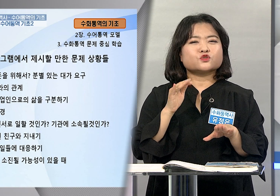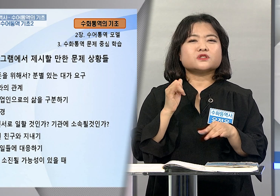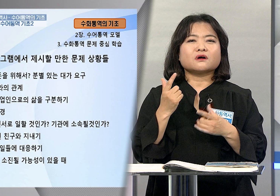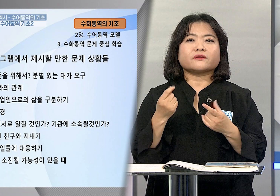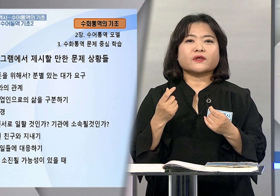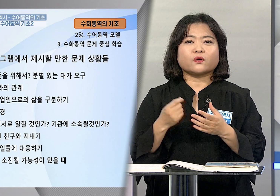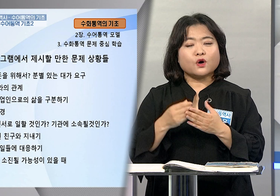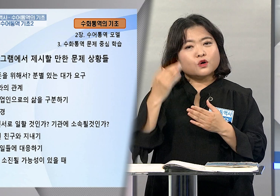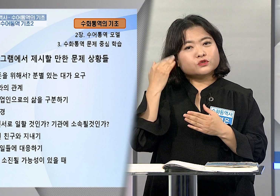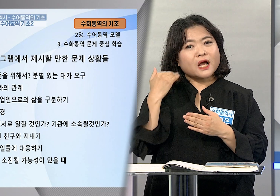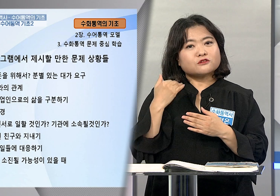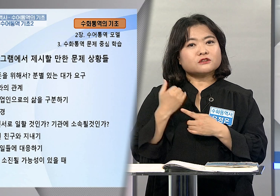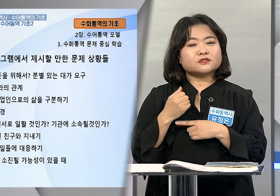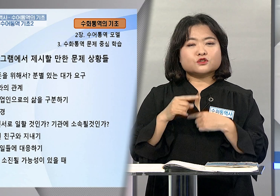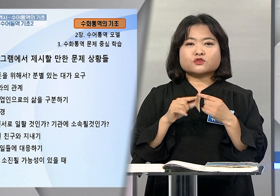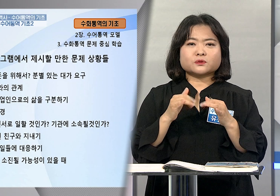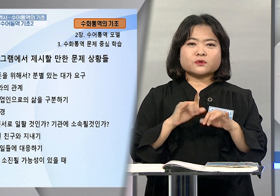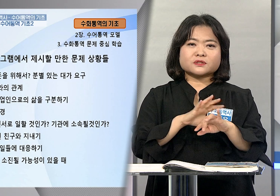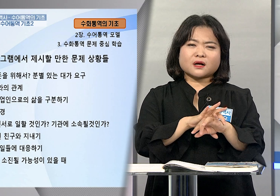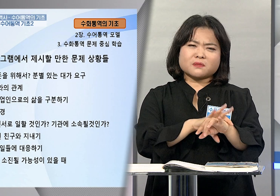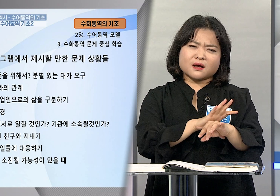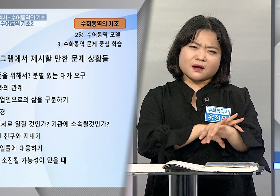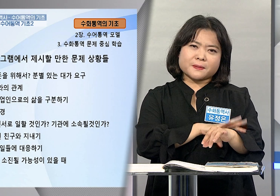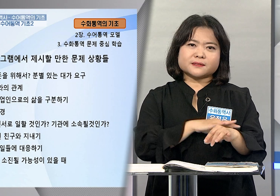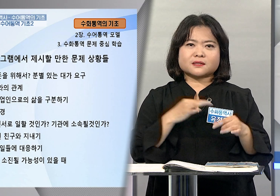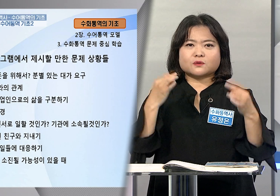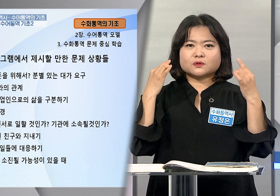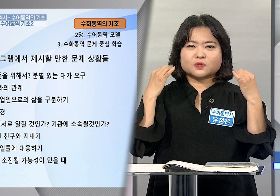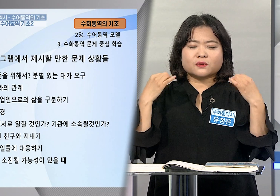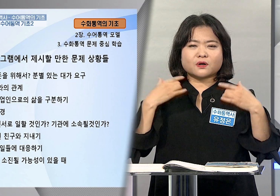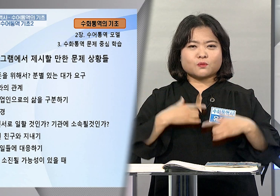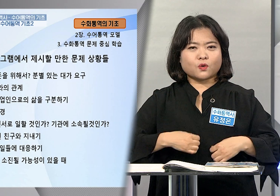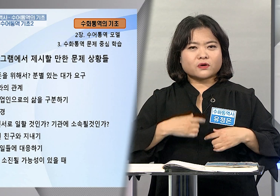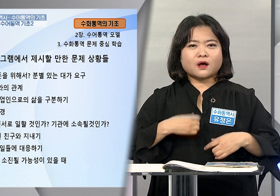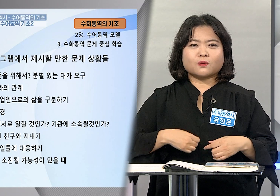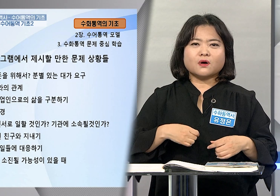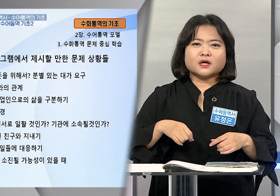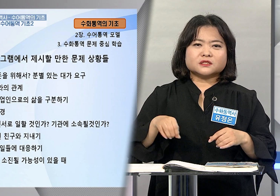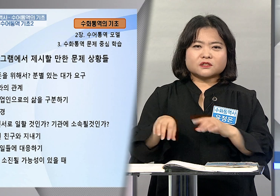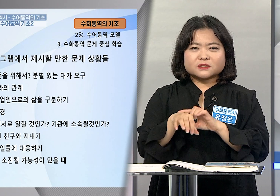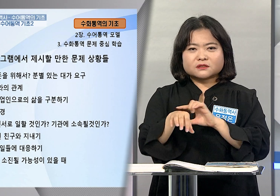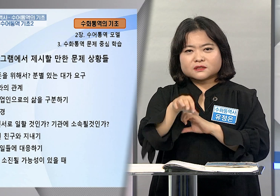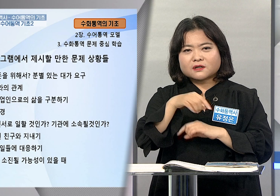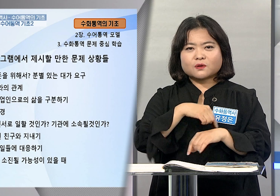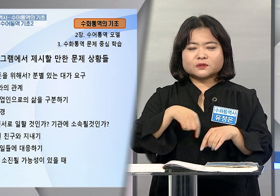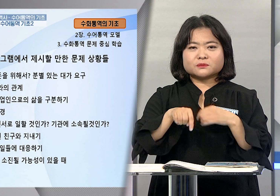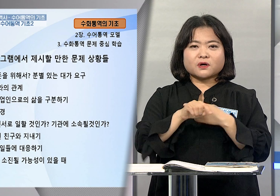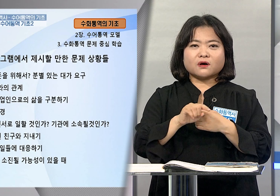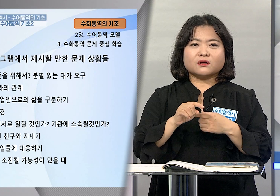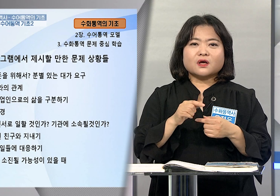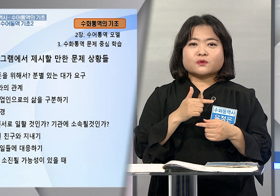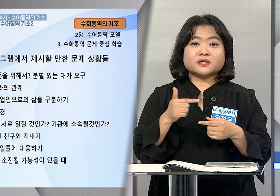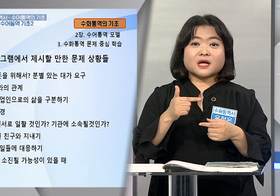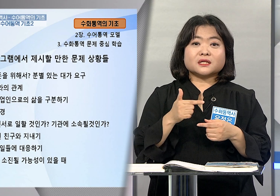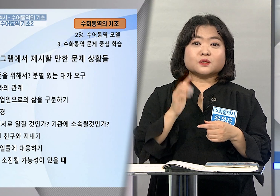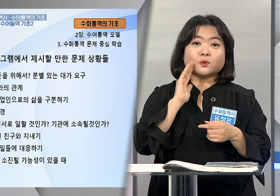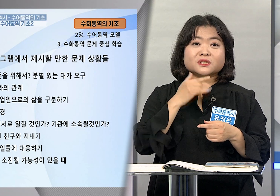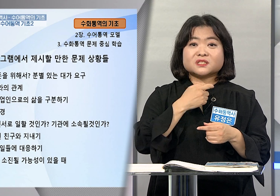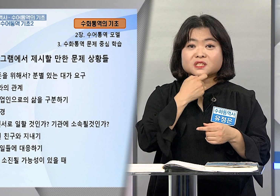있는 것 같아요. 우리 한국에서는 수화통역사가 막 팔찌하고 귀걸이하고 목걸이하고 치렁치렁치렁 하고 있으면 굉장히 농인들이